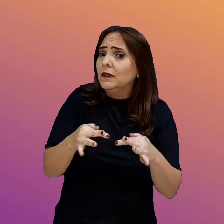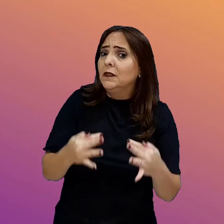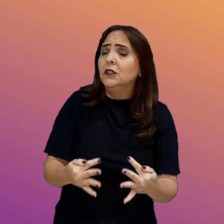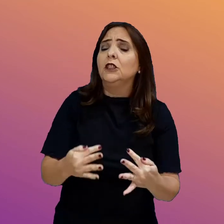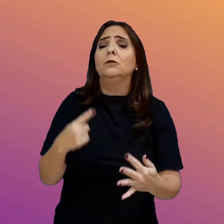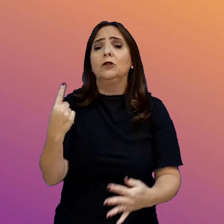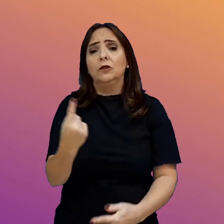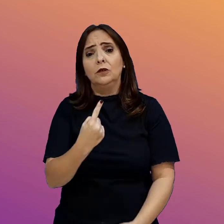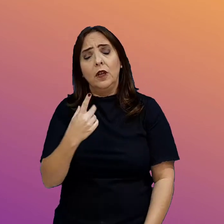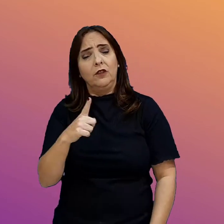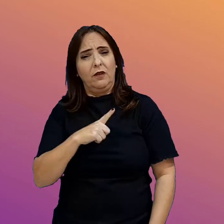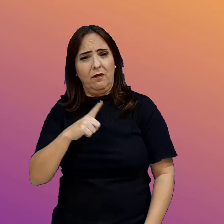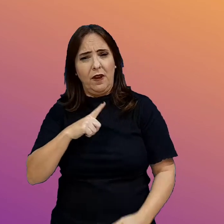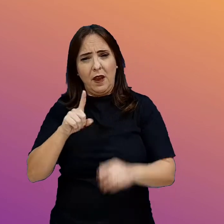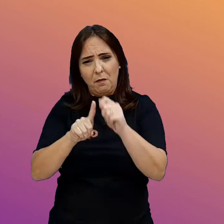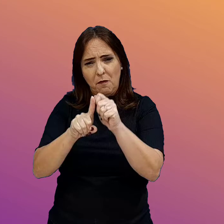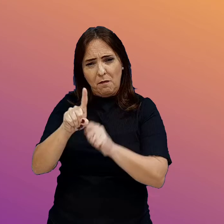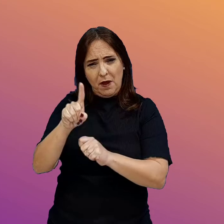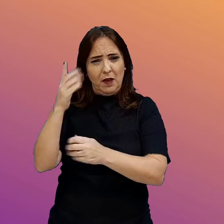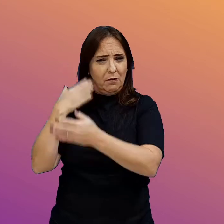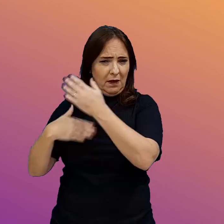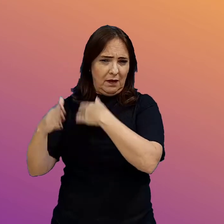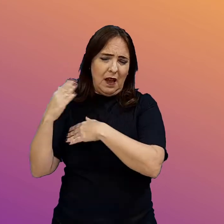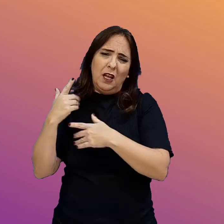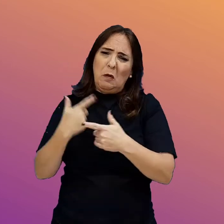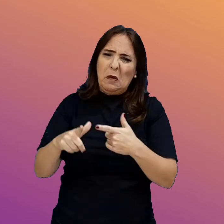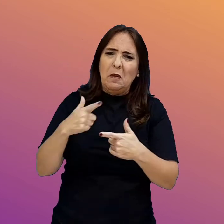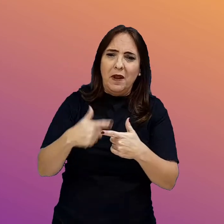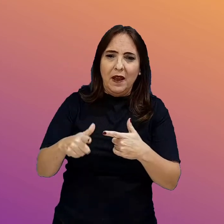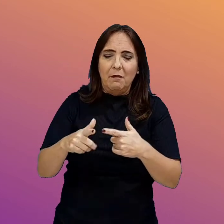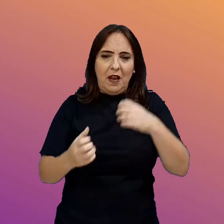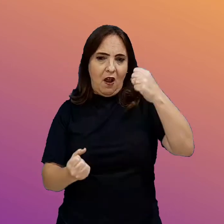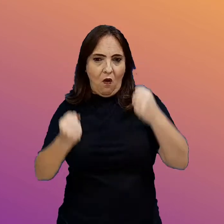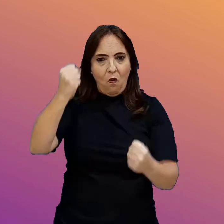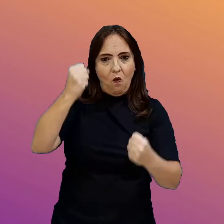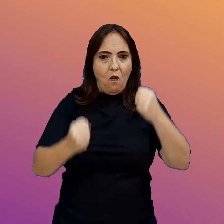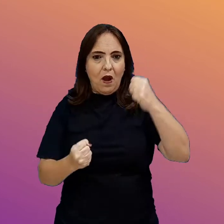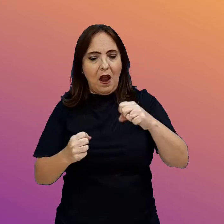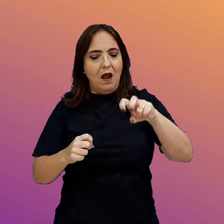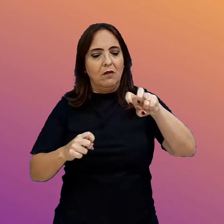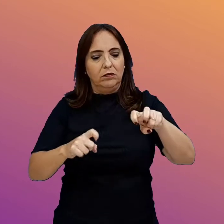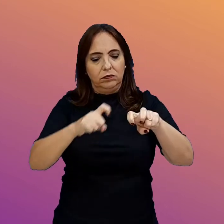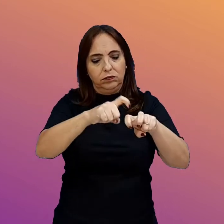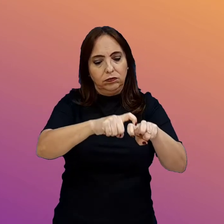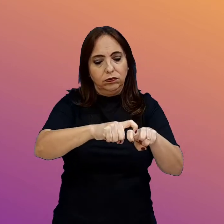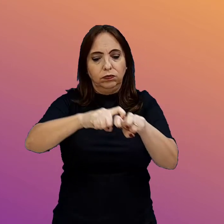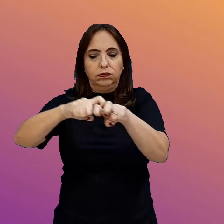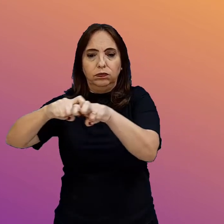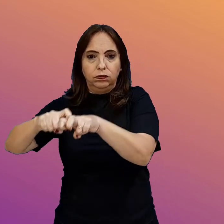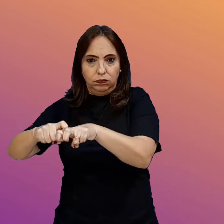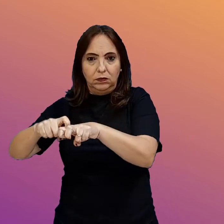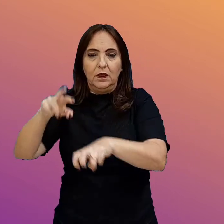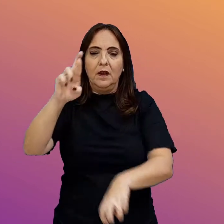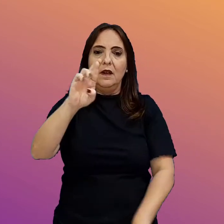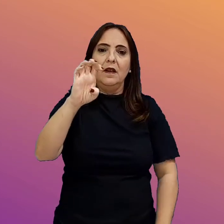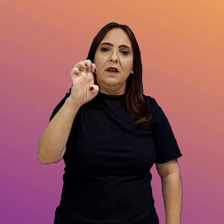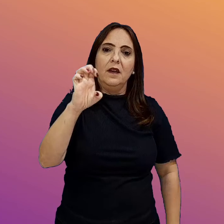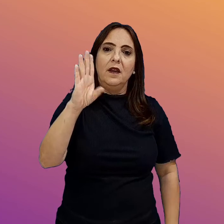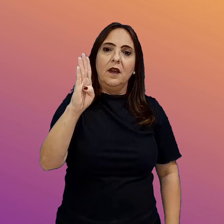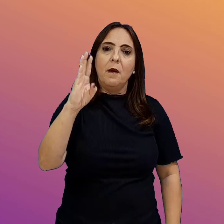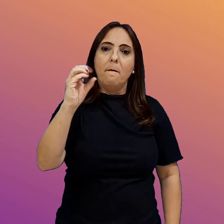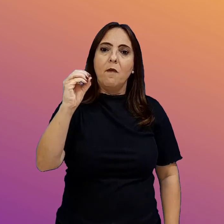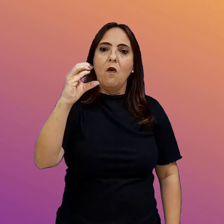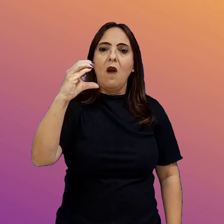gente teve no mês passado um incidente, a gente teve o carro rebocado e depois de ter o carro